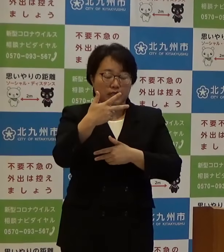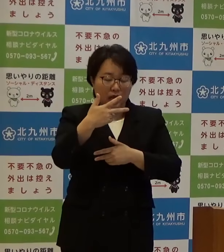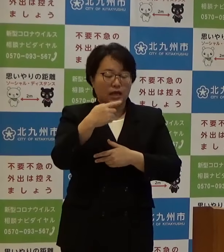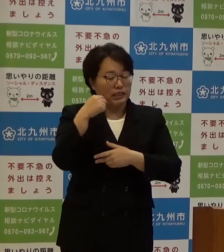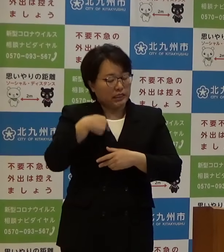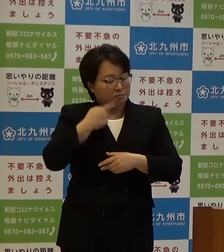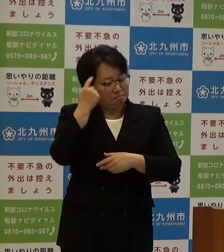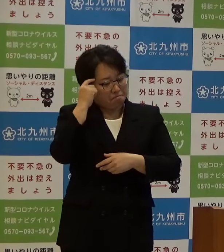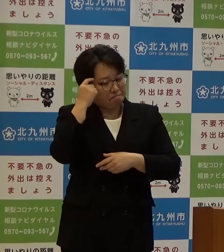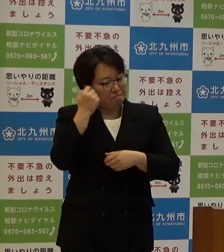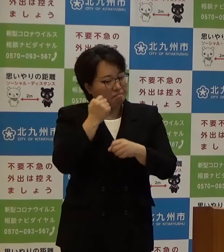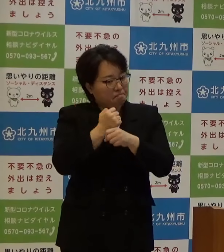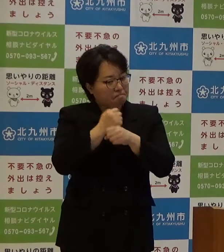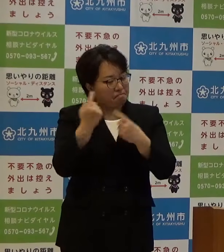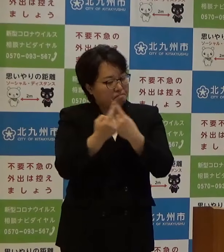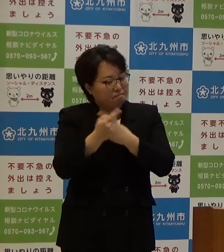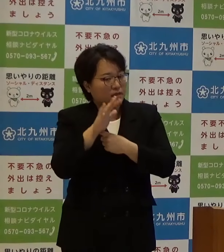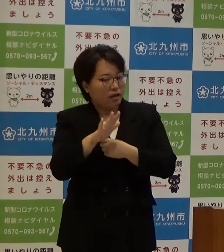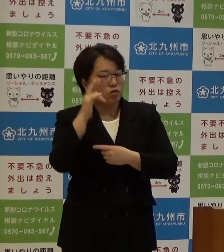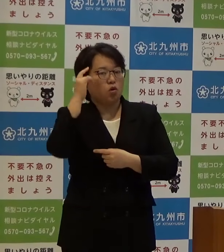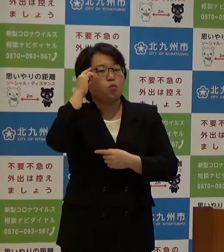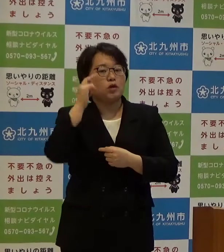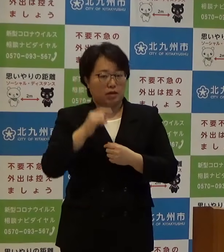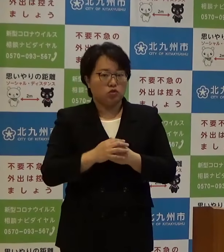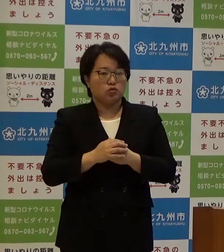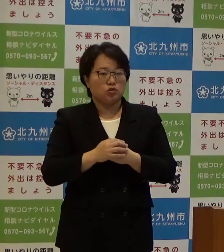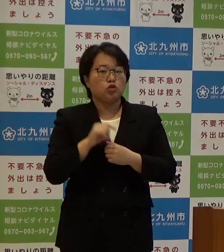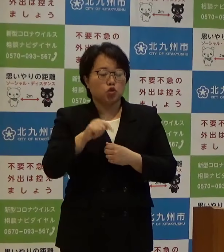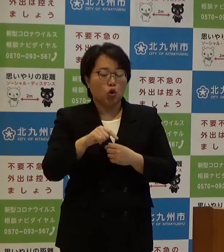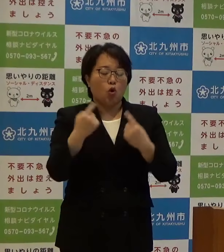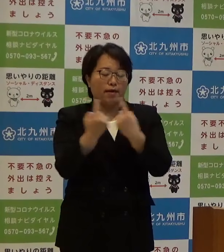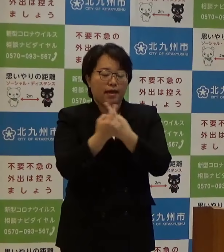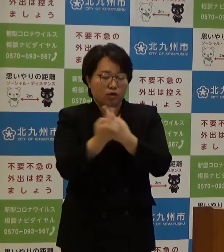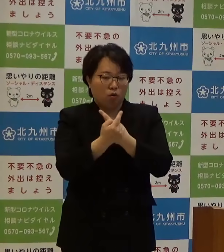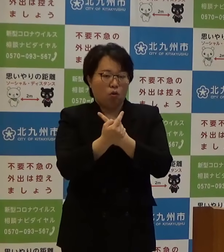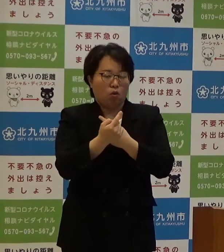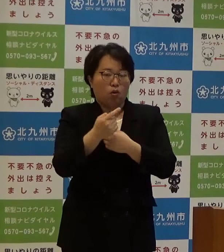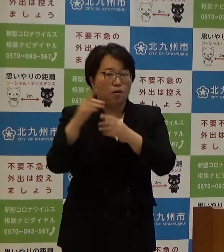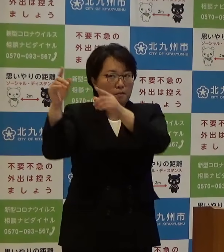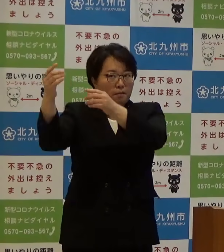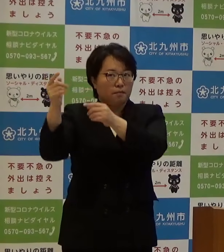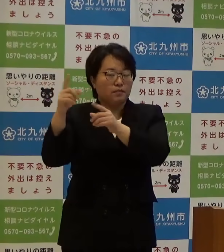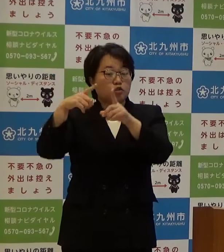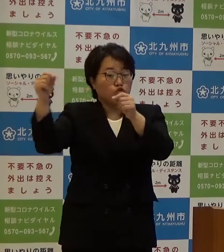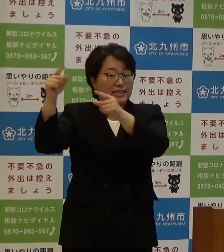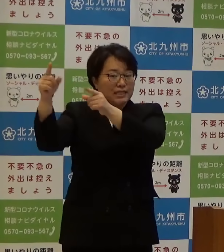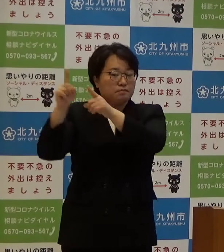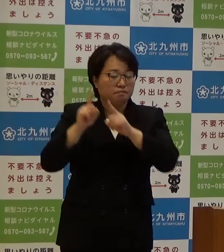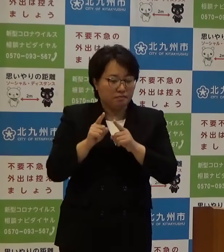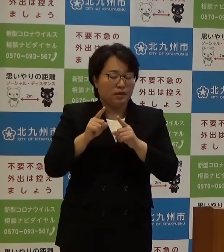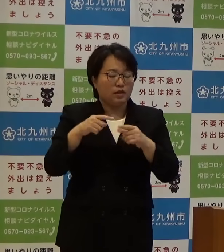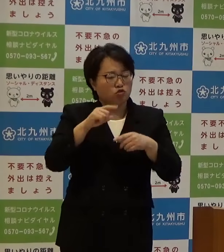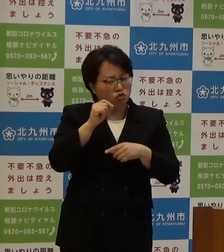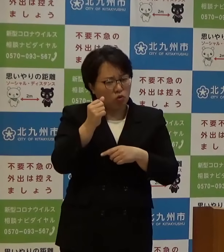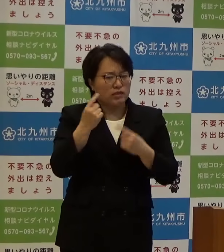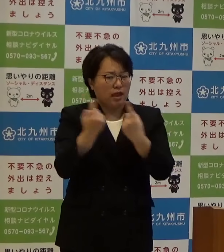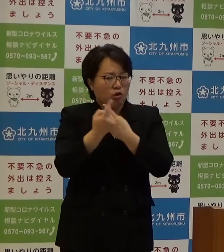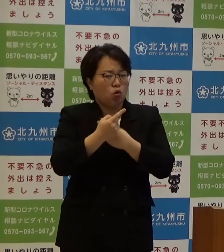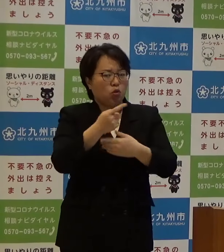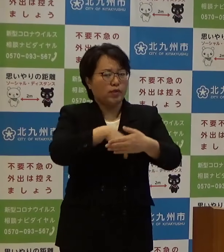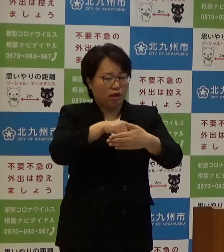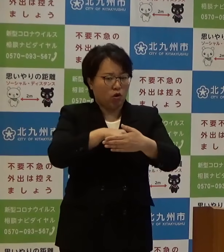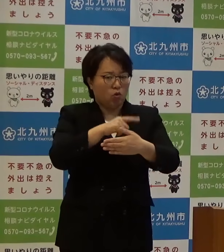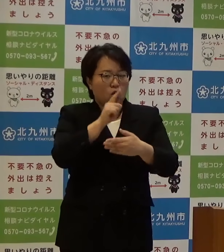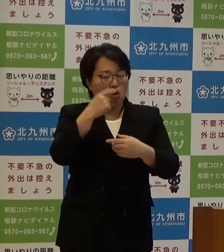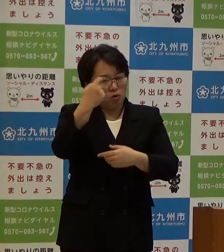そのあたりこう少し、内容を変更した理由などをちょっとお伺いします。 政府は